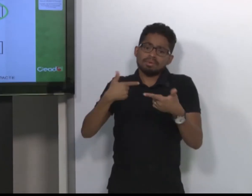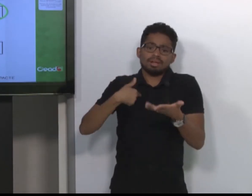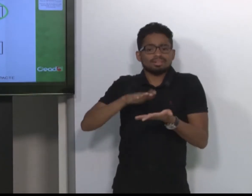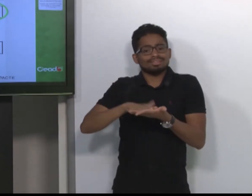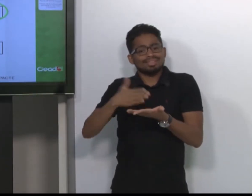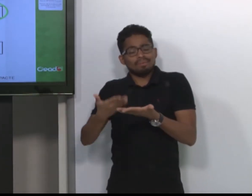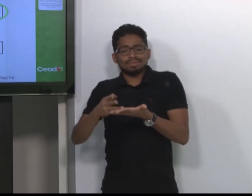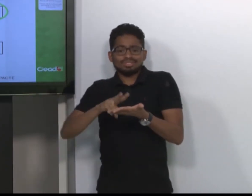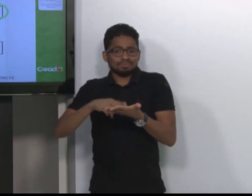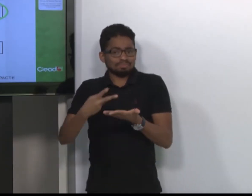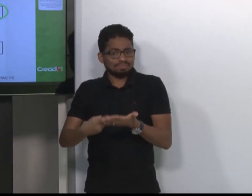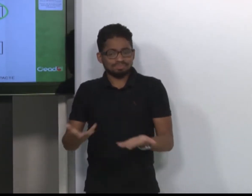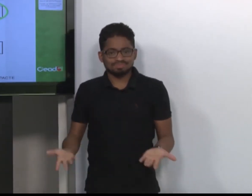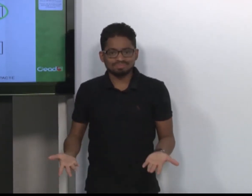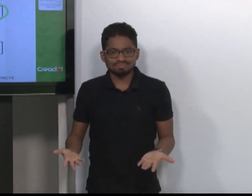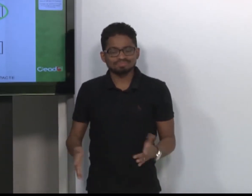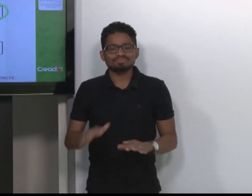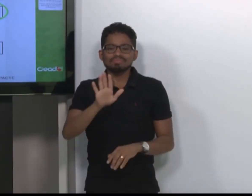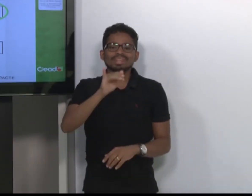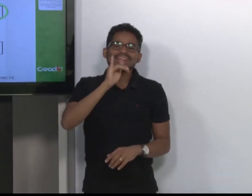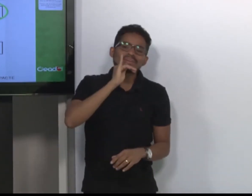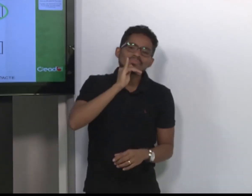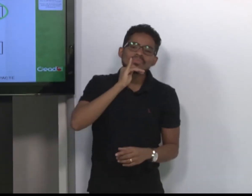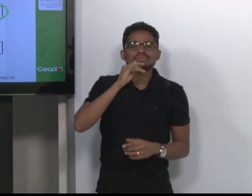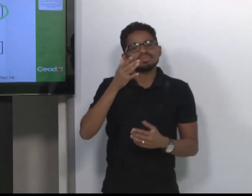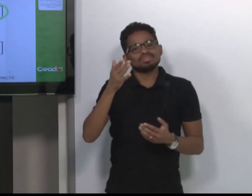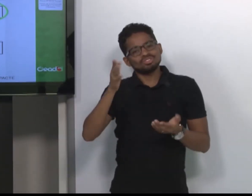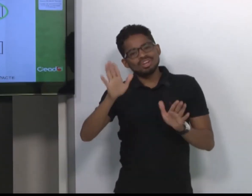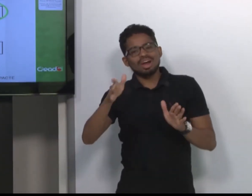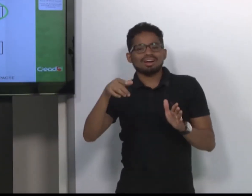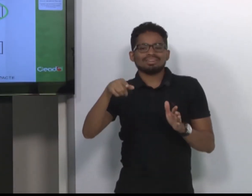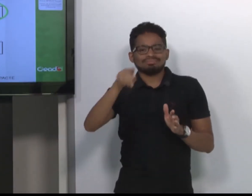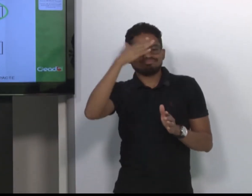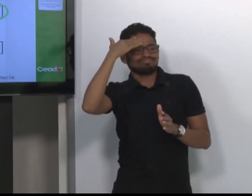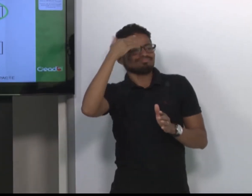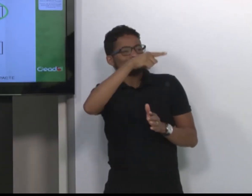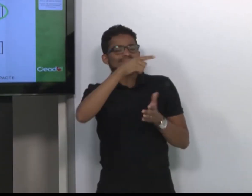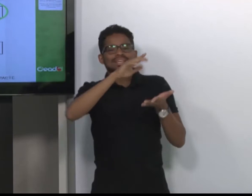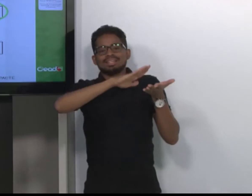desenvolver ali. Isso faz parte do profissional tradutor-intérprete.